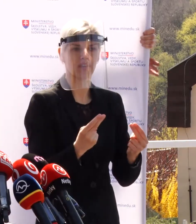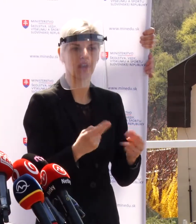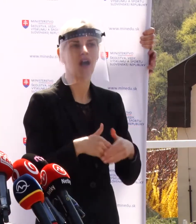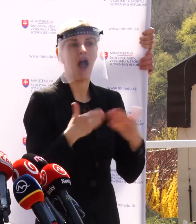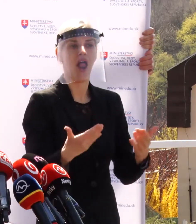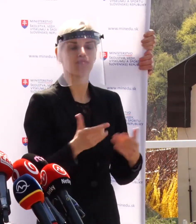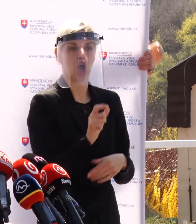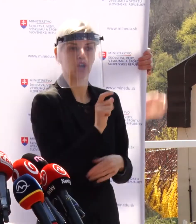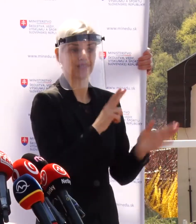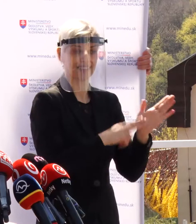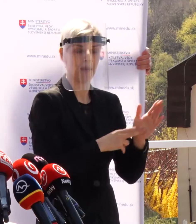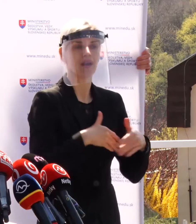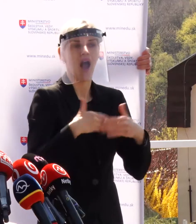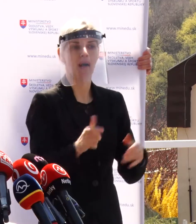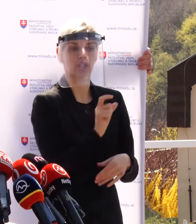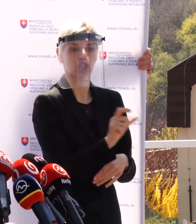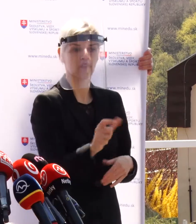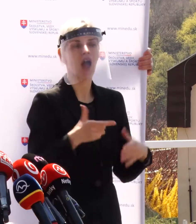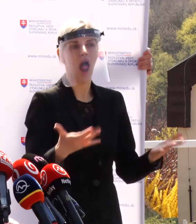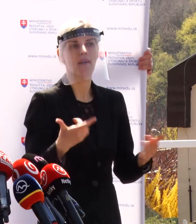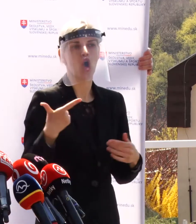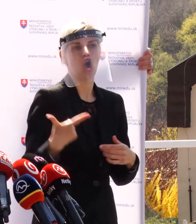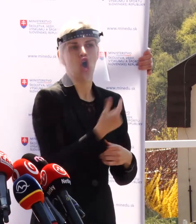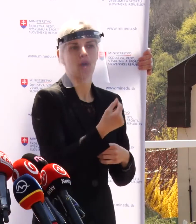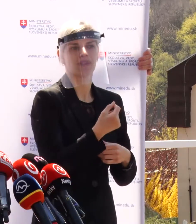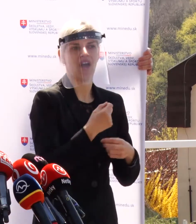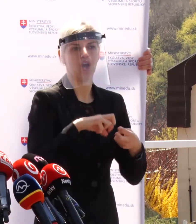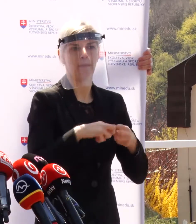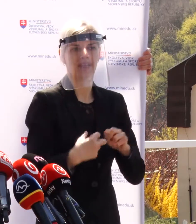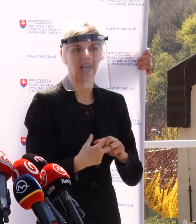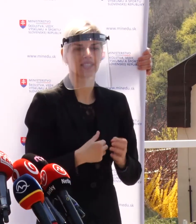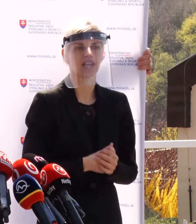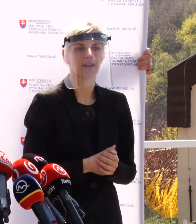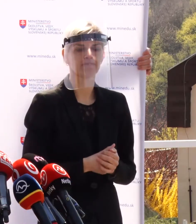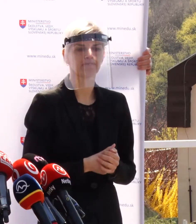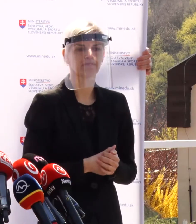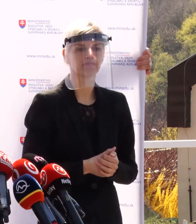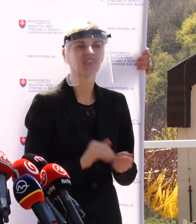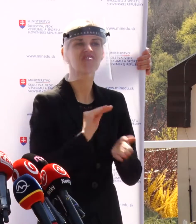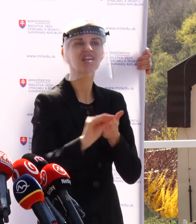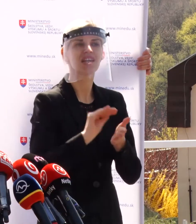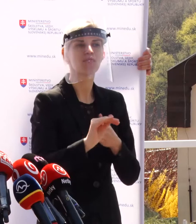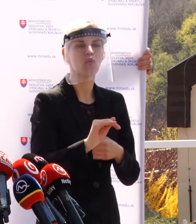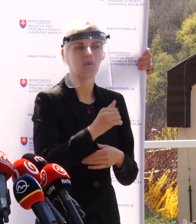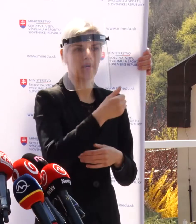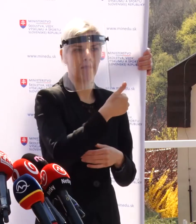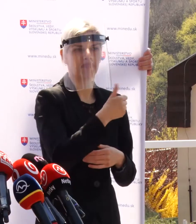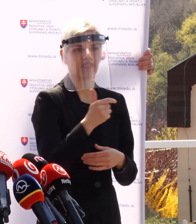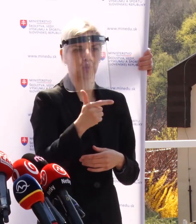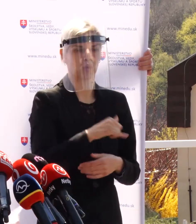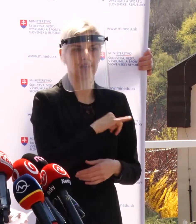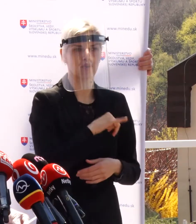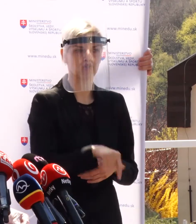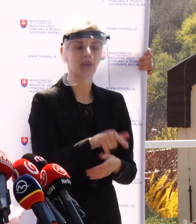hodnotiť slovne, alebo kombináciou oboch typov hodnotení. Výnimku tvoria prvé ročníky, pri ktorých zavádzame v